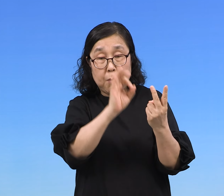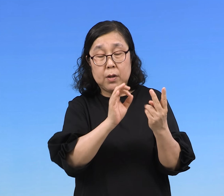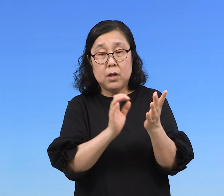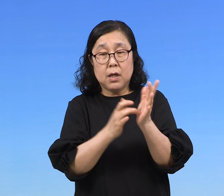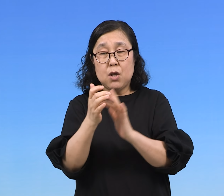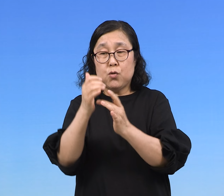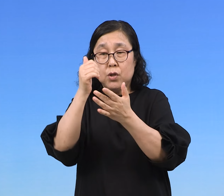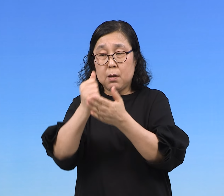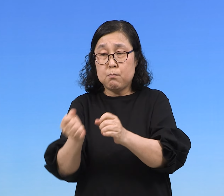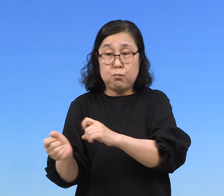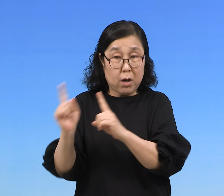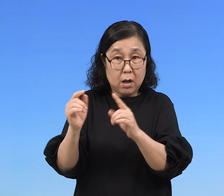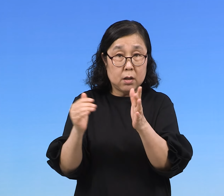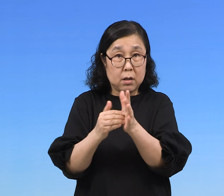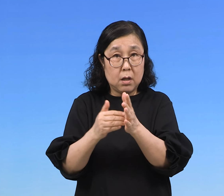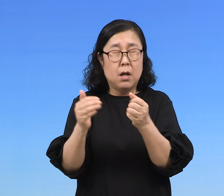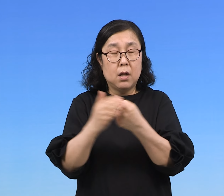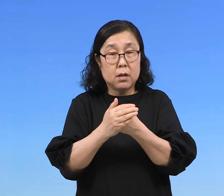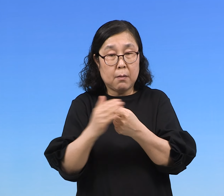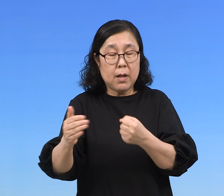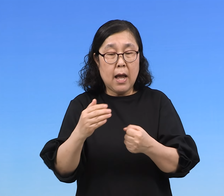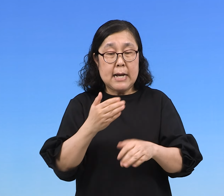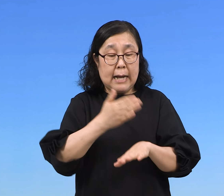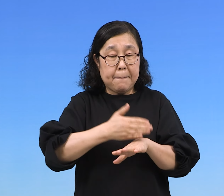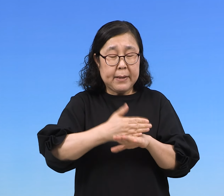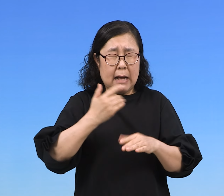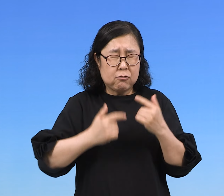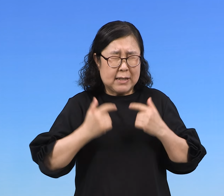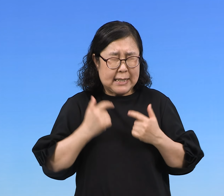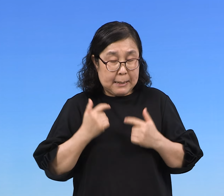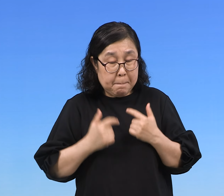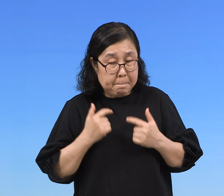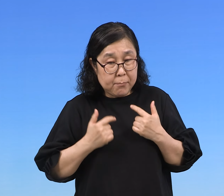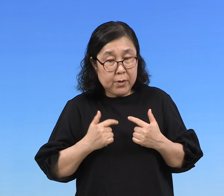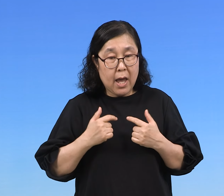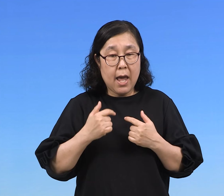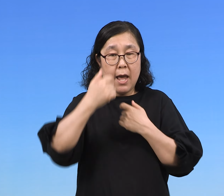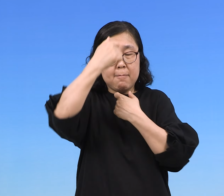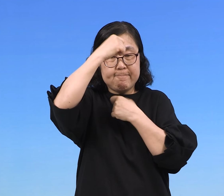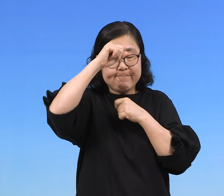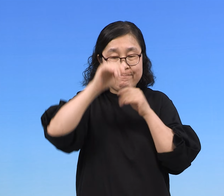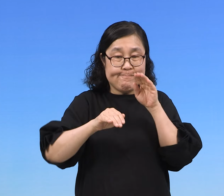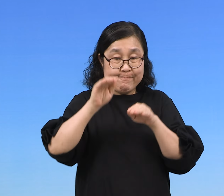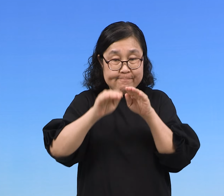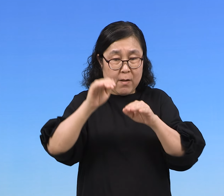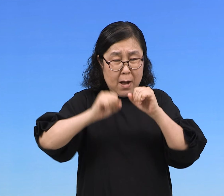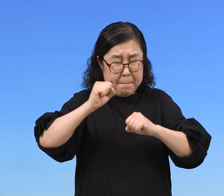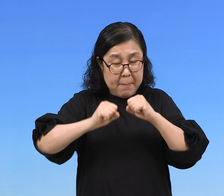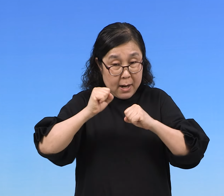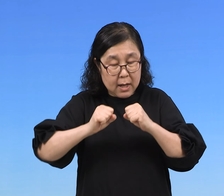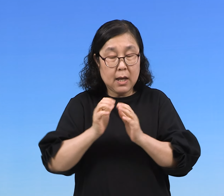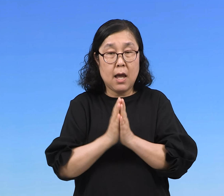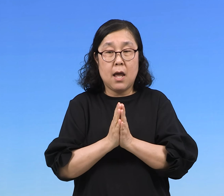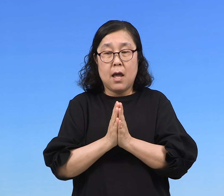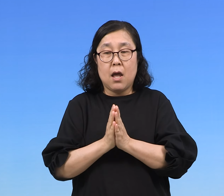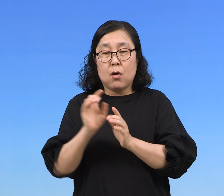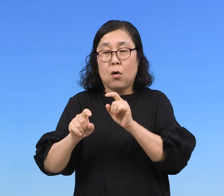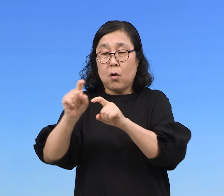감사하고 기뻐하면서 엠마오를 향해서 그 기쁜 소식을 전하러 발걸음도 활기차게 걸어갈 수 있는 그